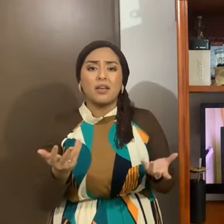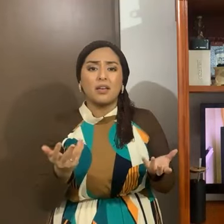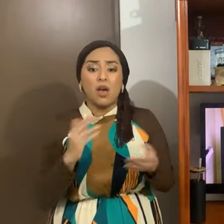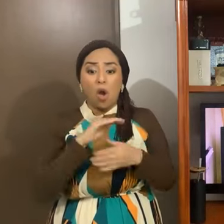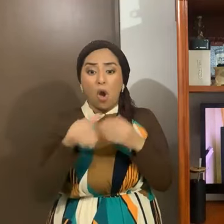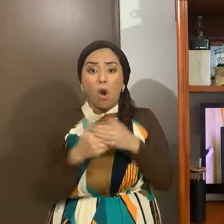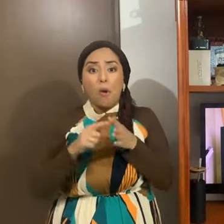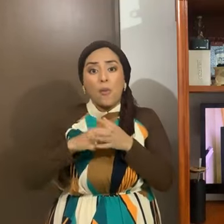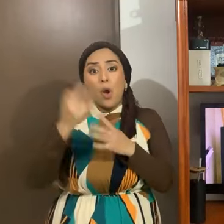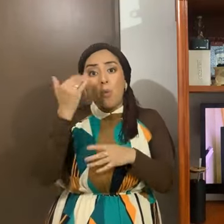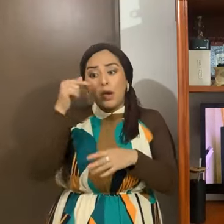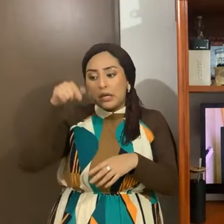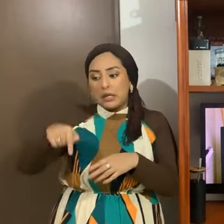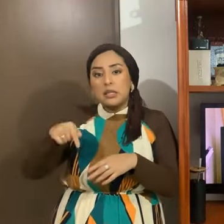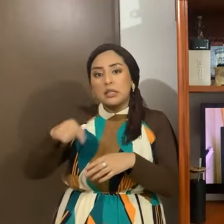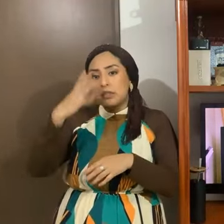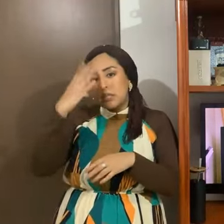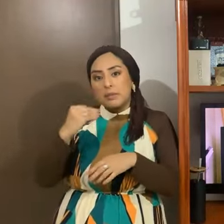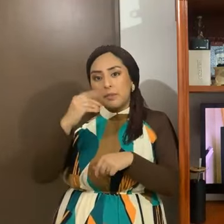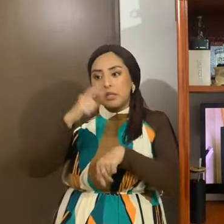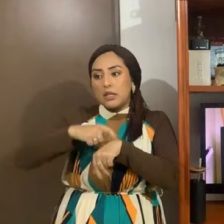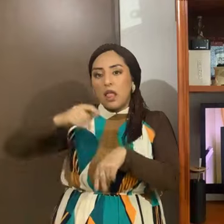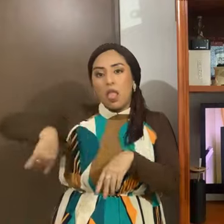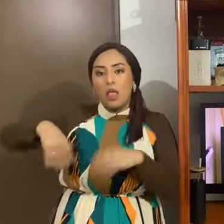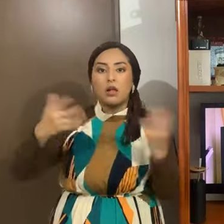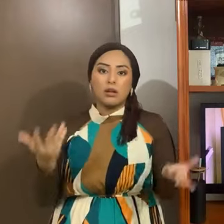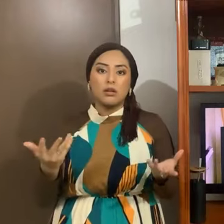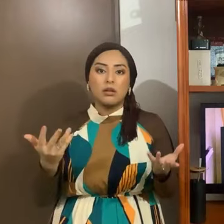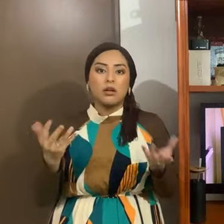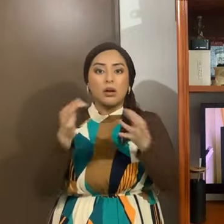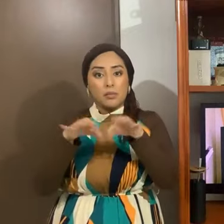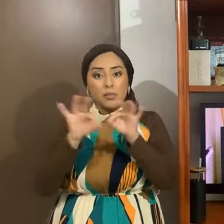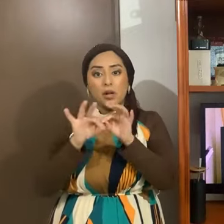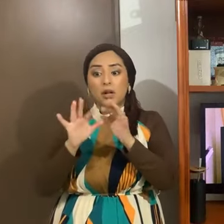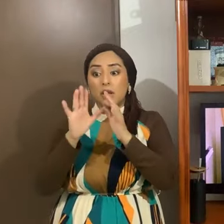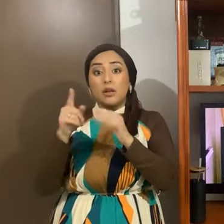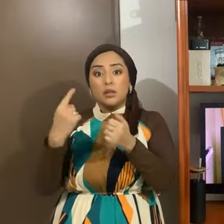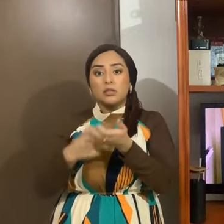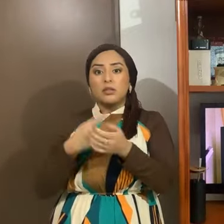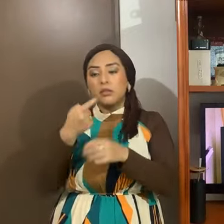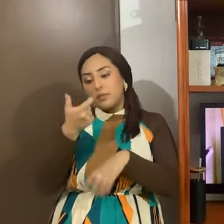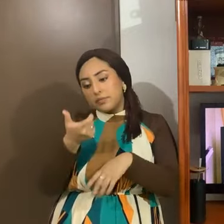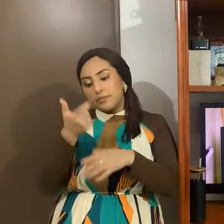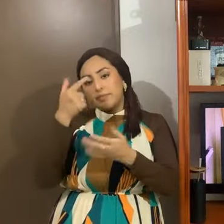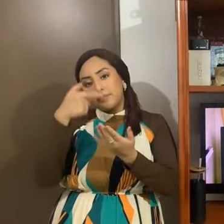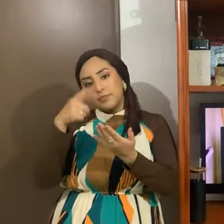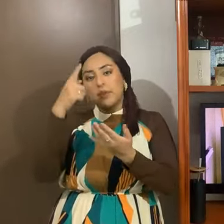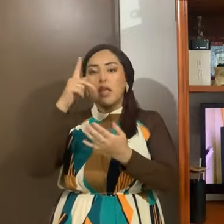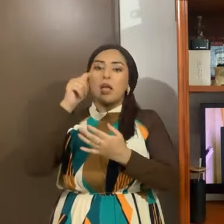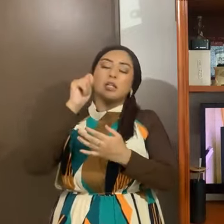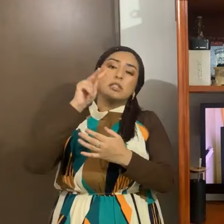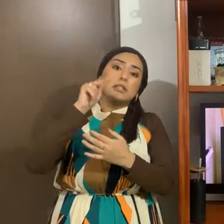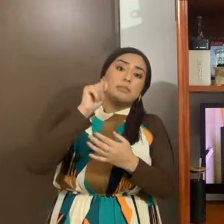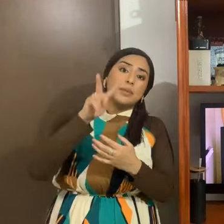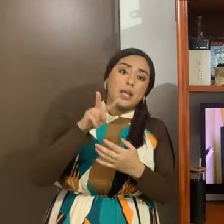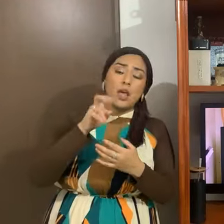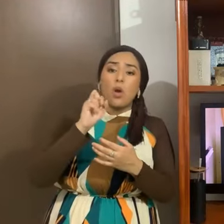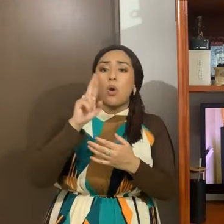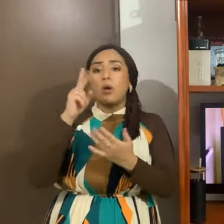todo empezó porque se duerme tarde. Porque en lugar de dedicarse a orar, se desvela viendo la televisión